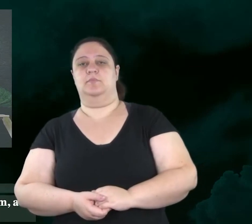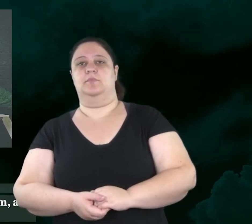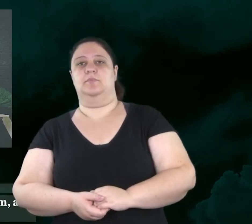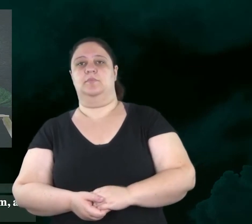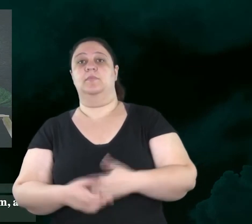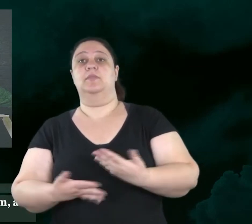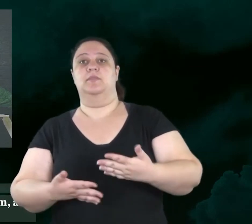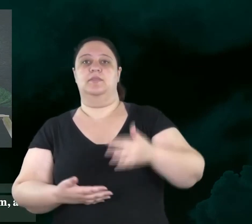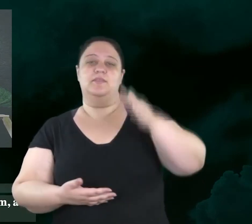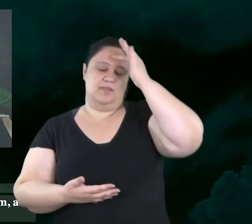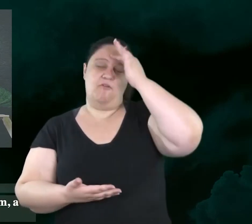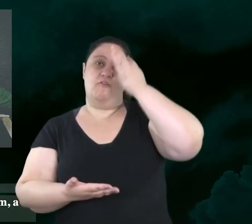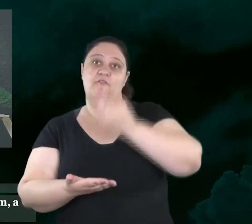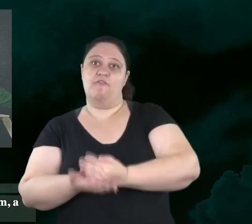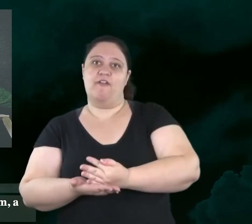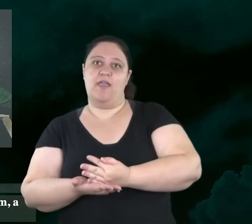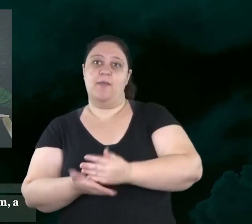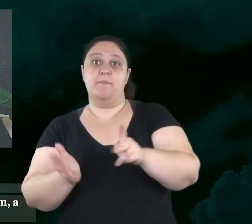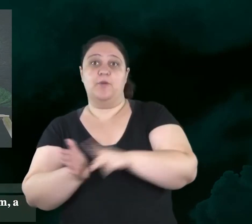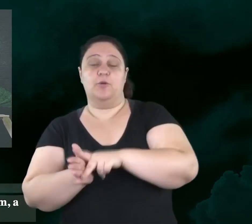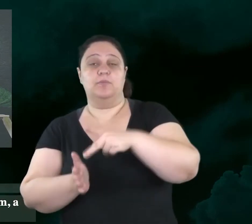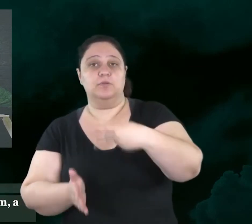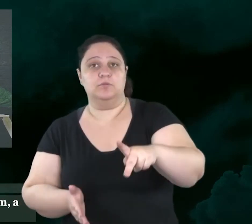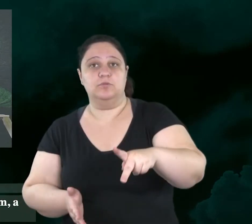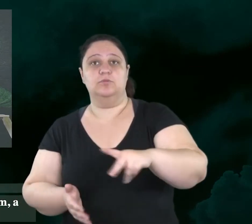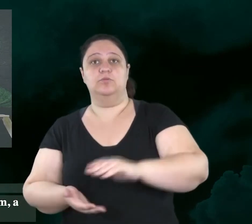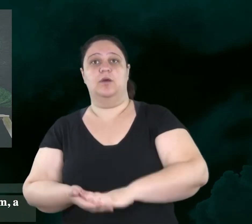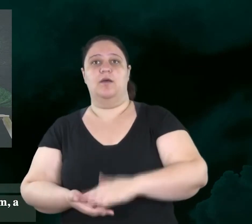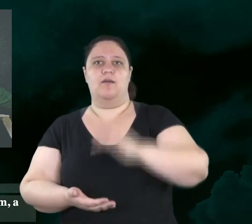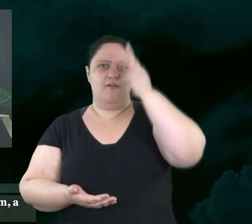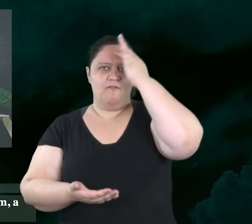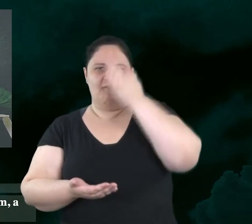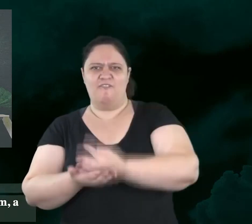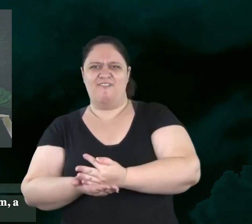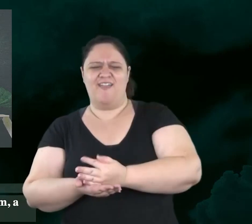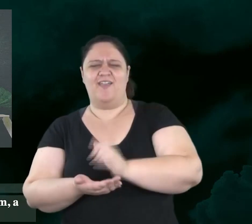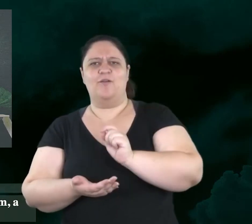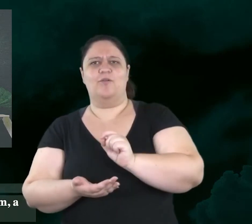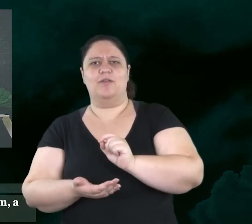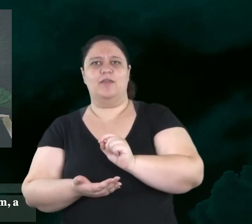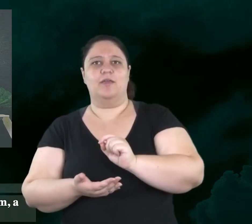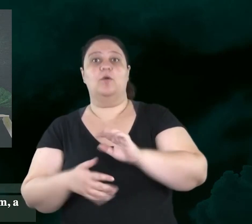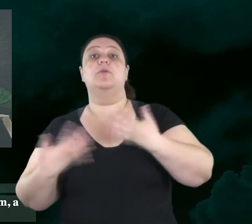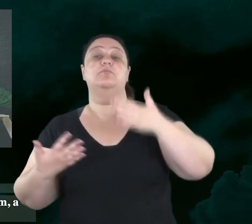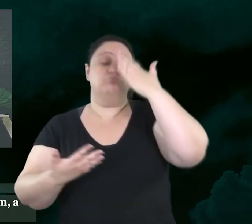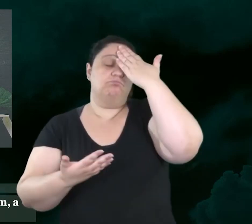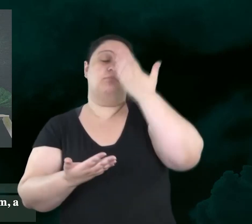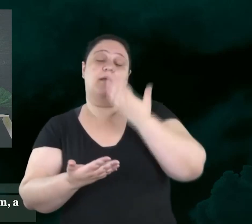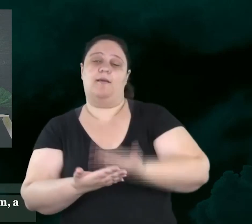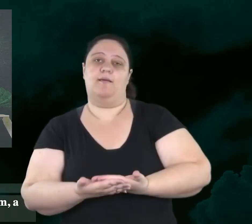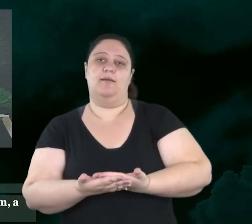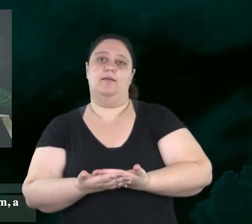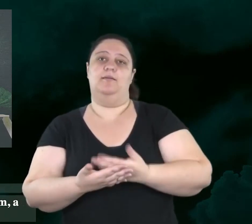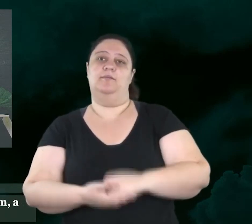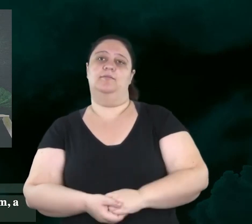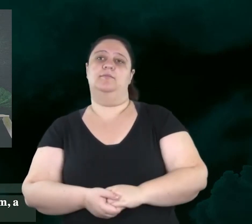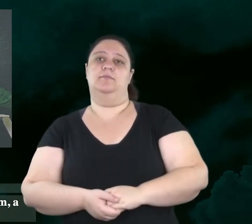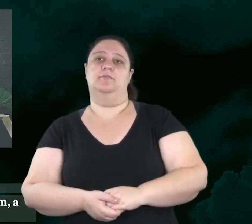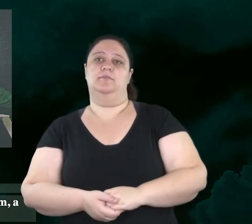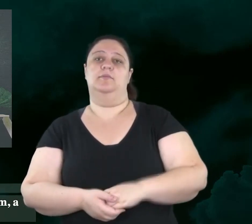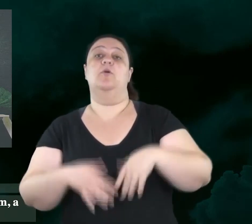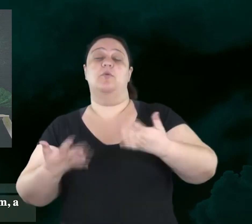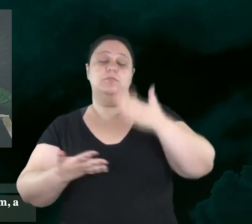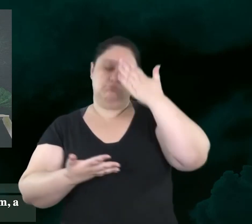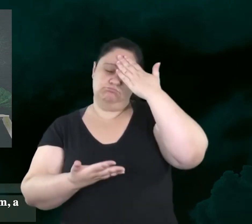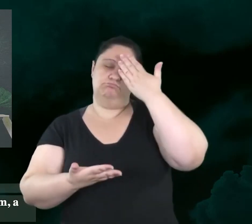fé. Essa fé aqui é o ato de crer. Quando você crê, você